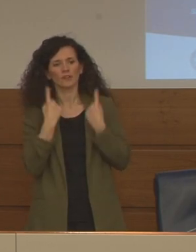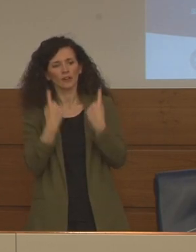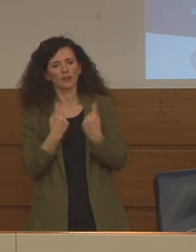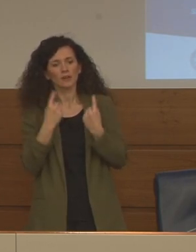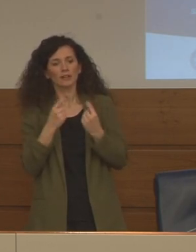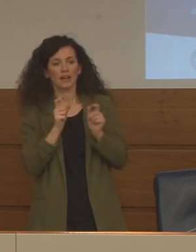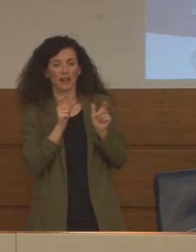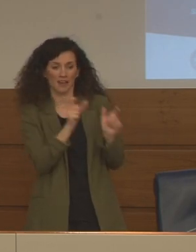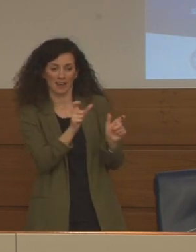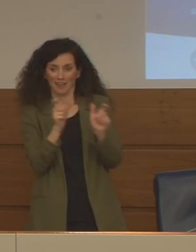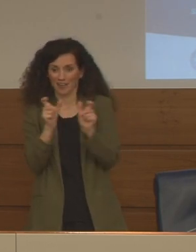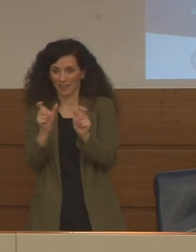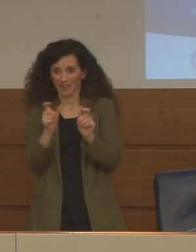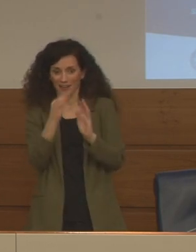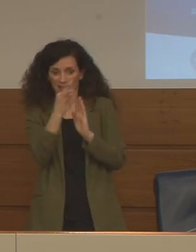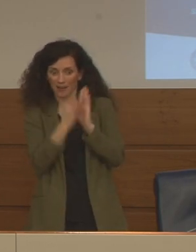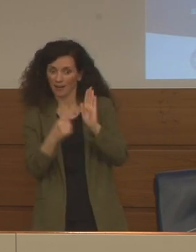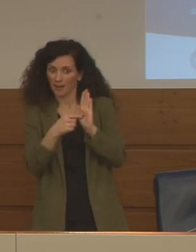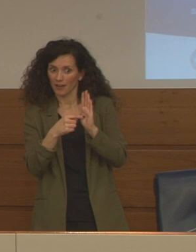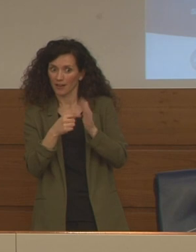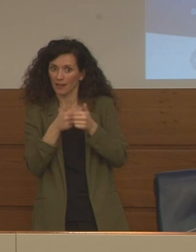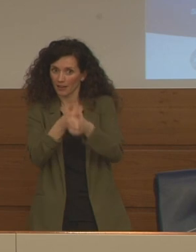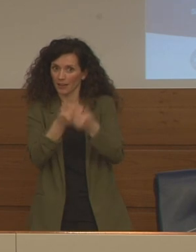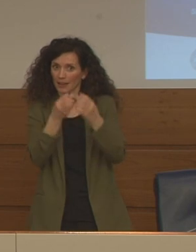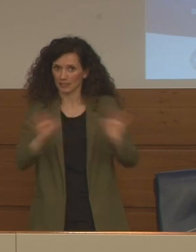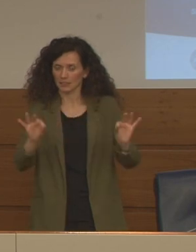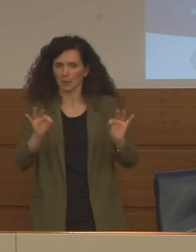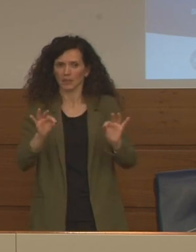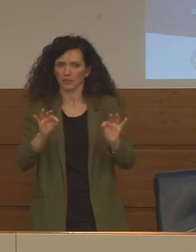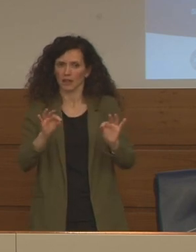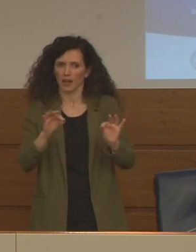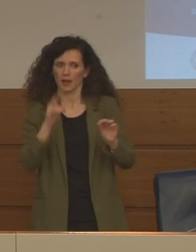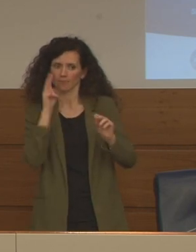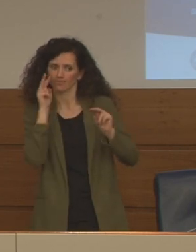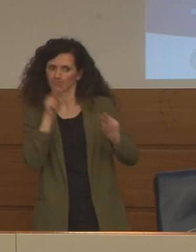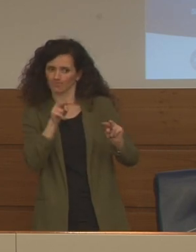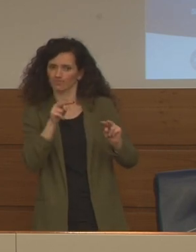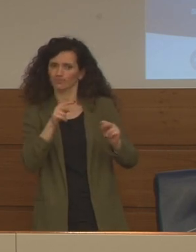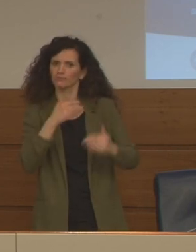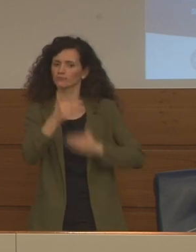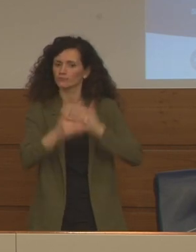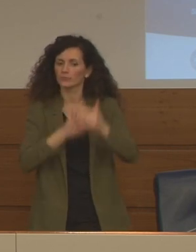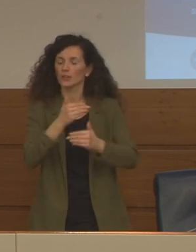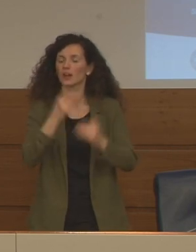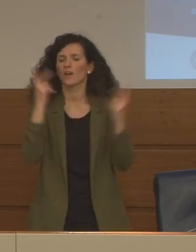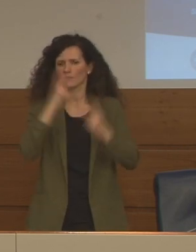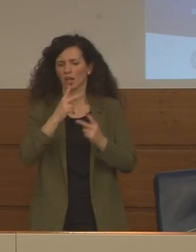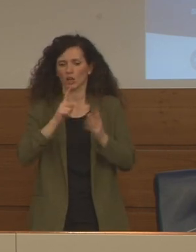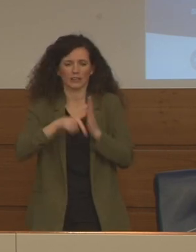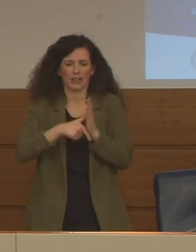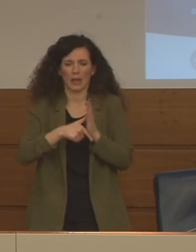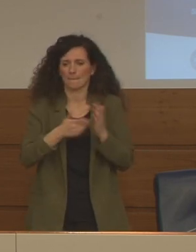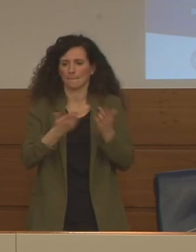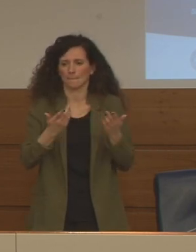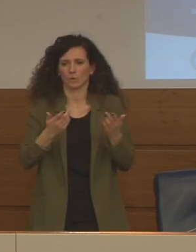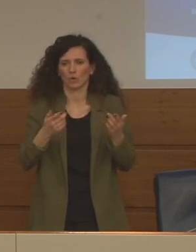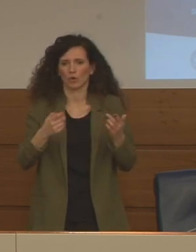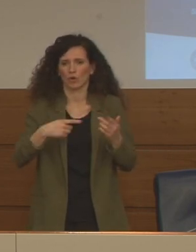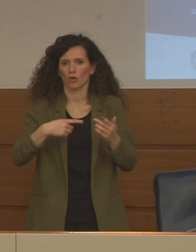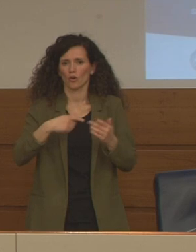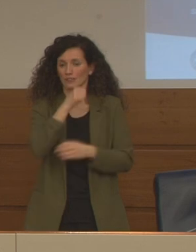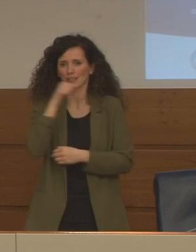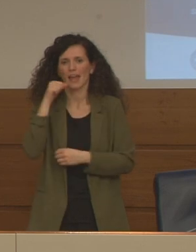adottate lo stiamo facendo il tempo è ancora breve dobbiamo però avere contemporaneamente in mente che